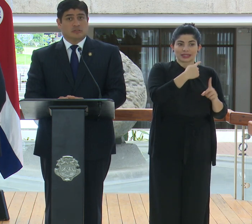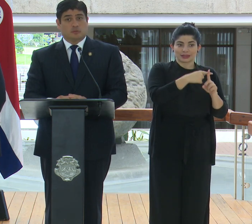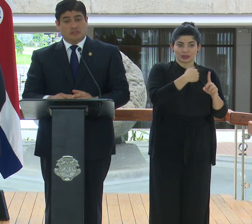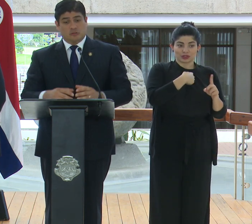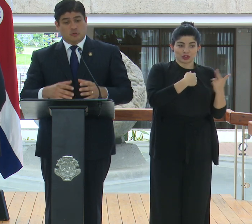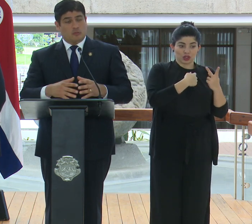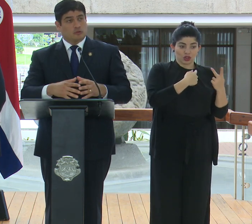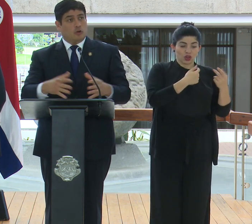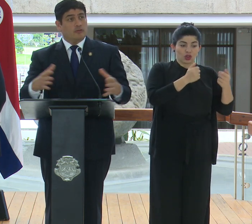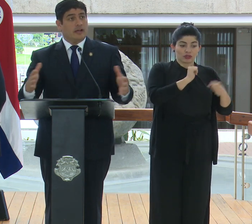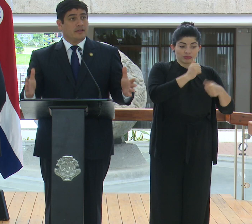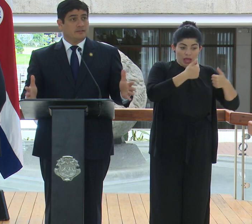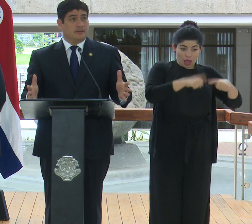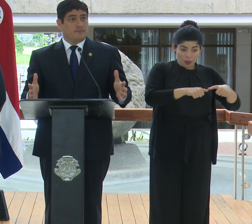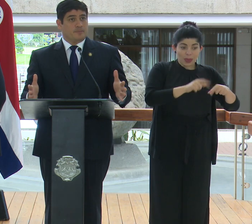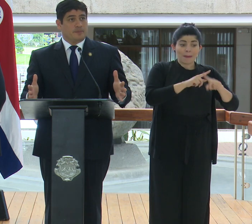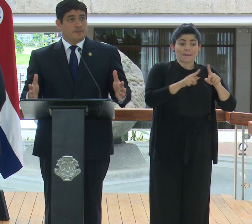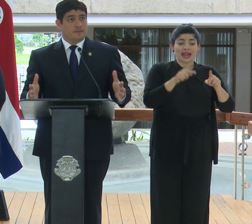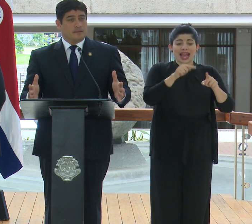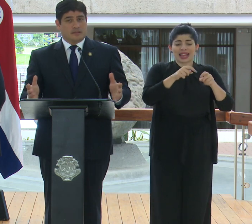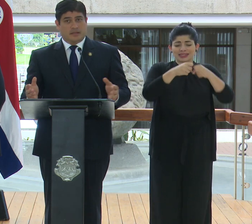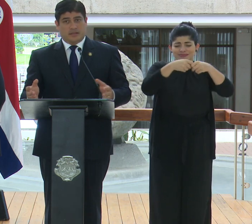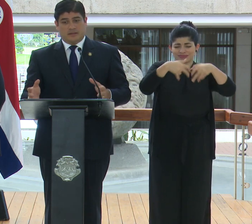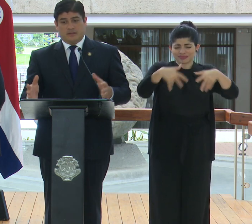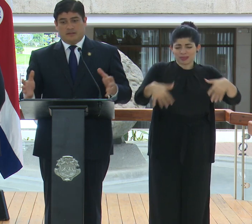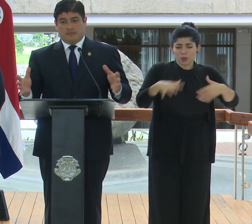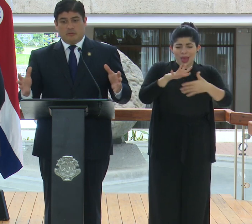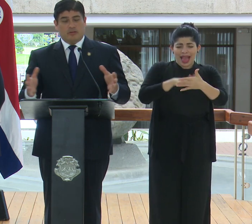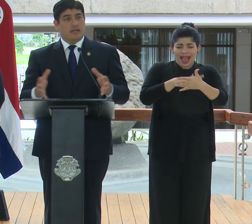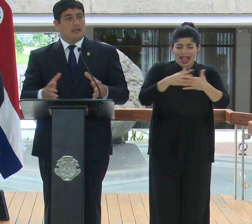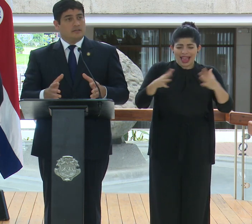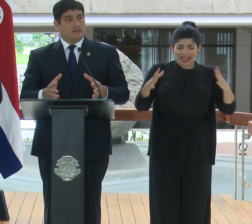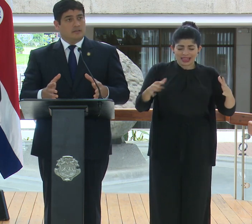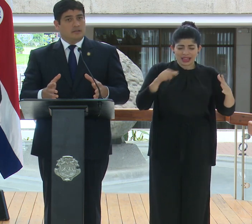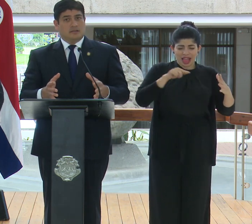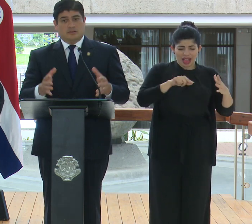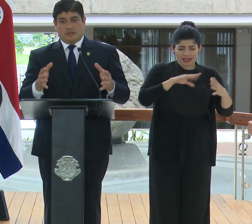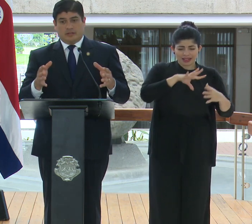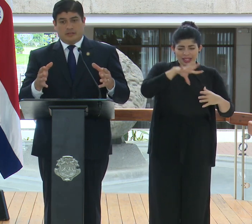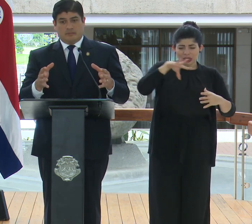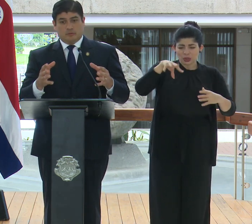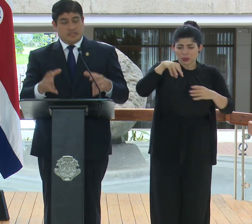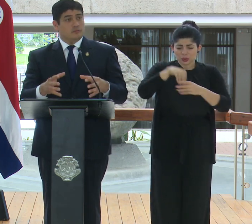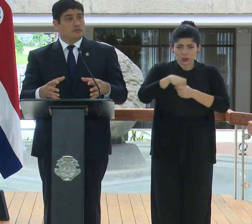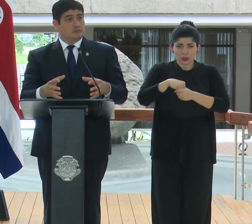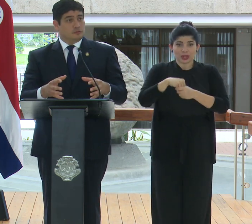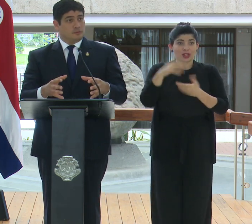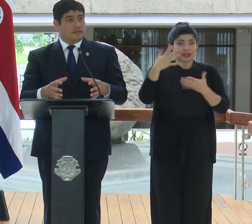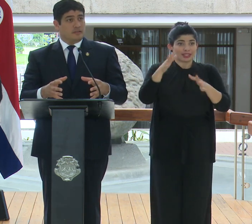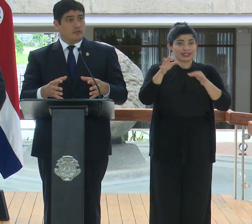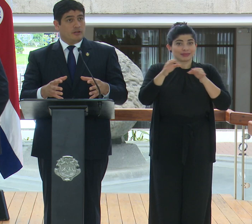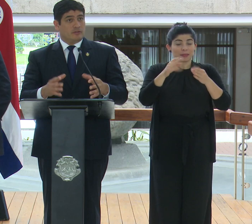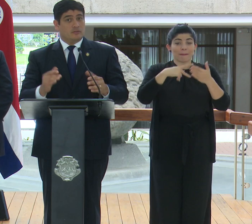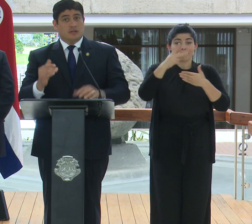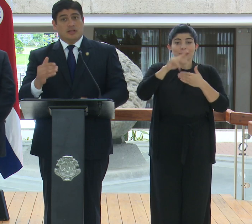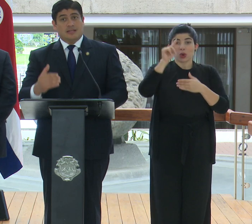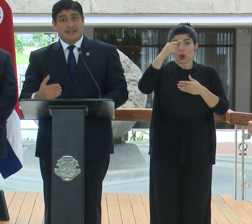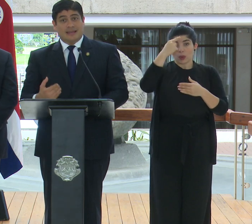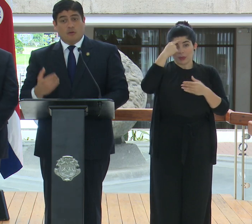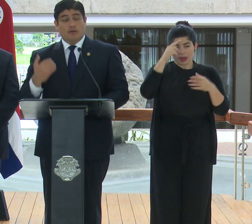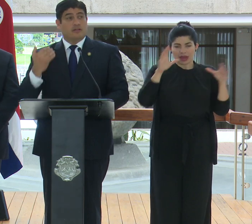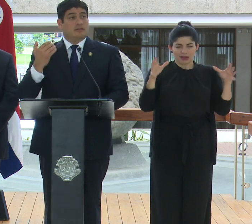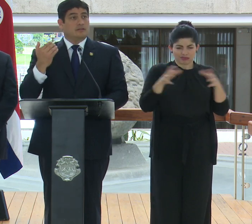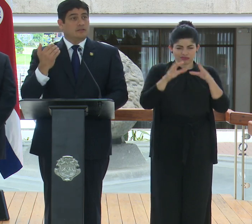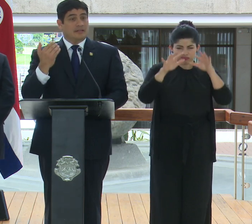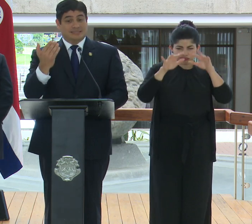Se conceptualizó como toda una agenda que reunía lo que pusimos en nuestros planes de gobierno y